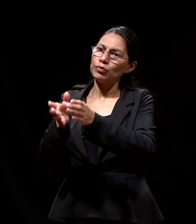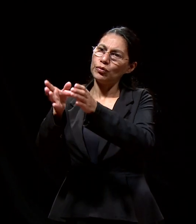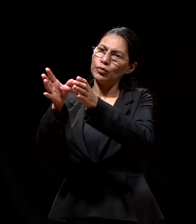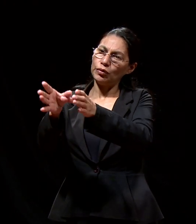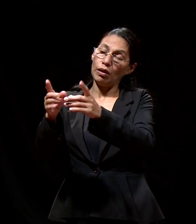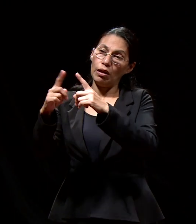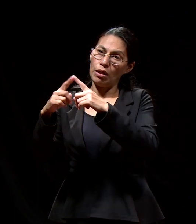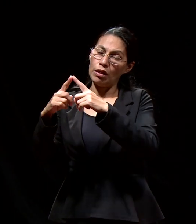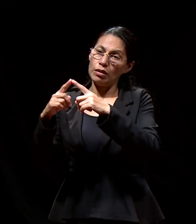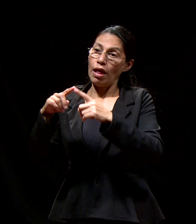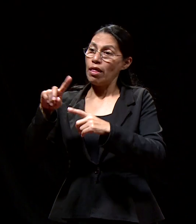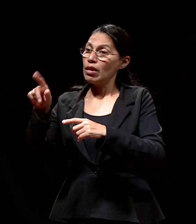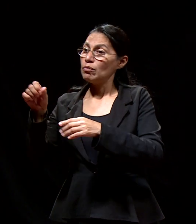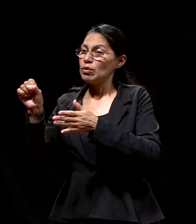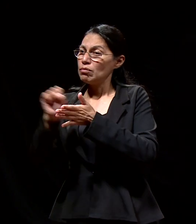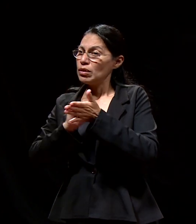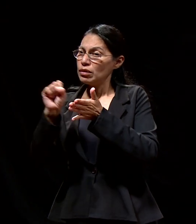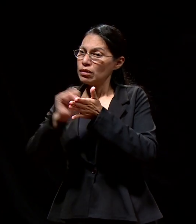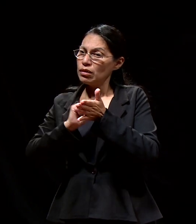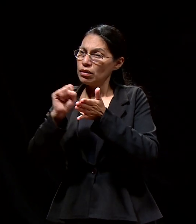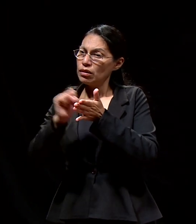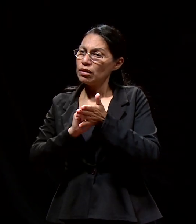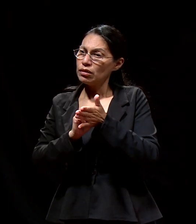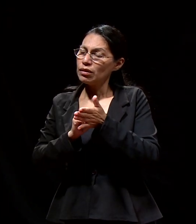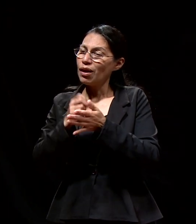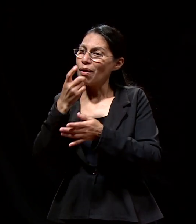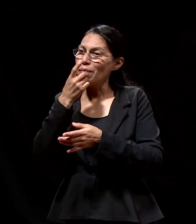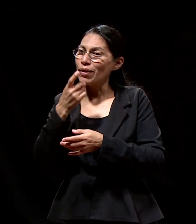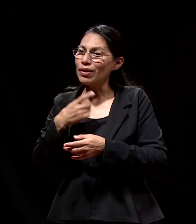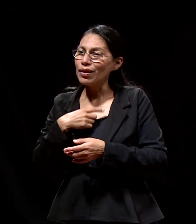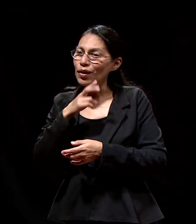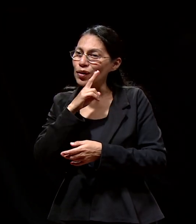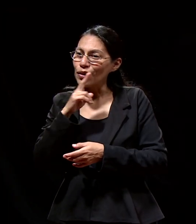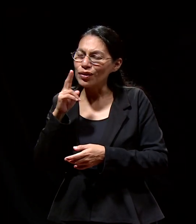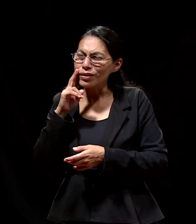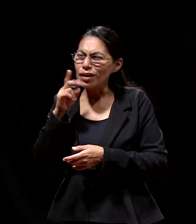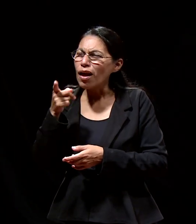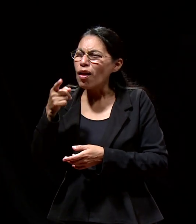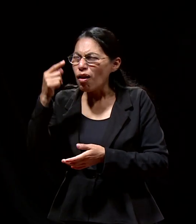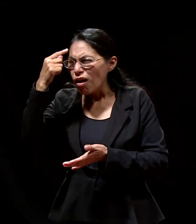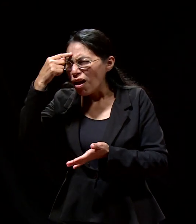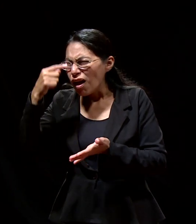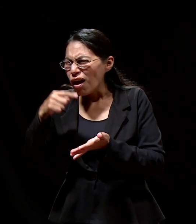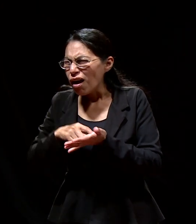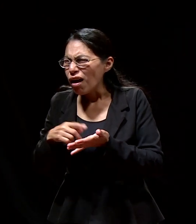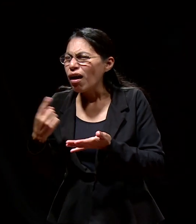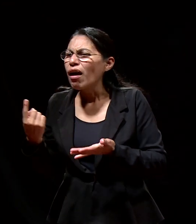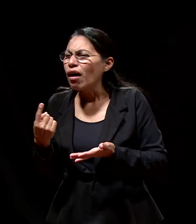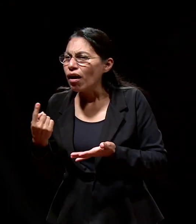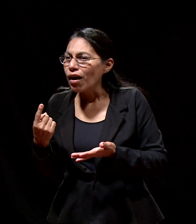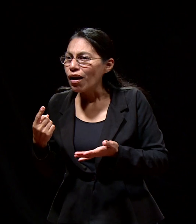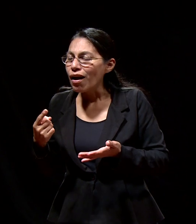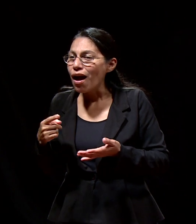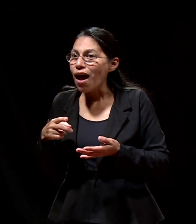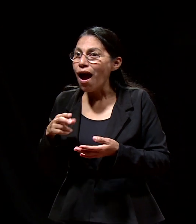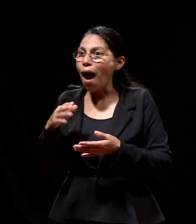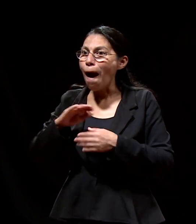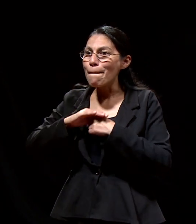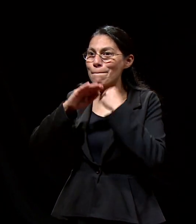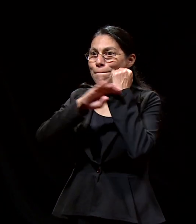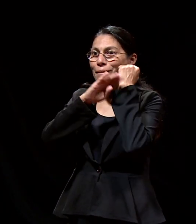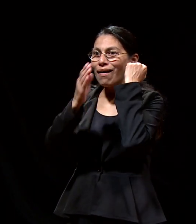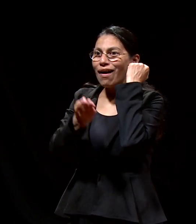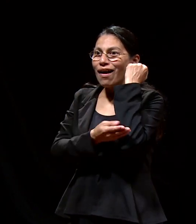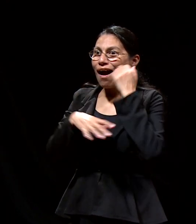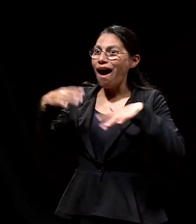viene con la noticia que crees estoy embarazada fue una emoción grande de